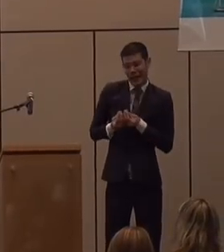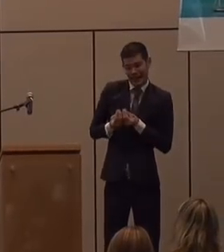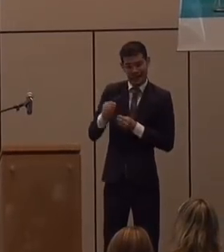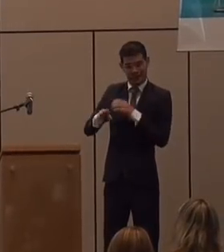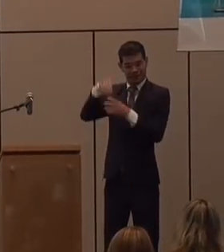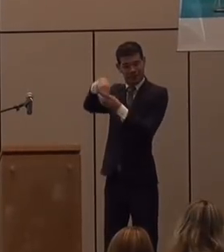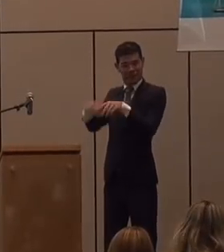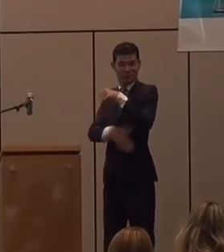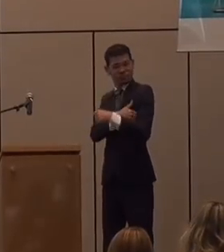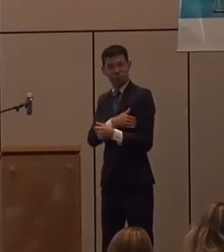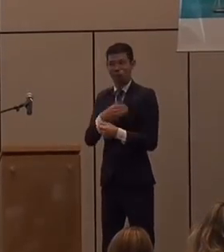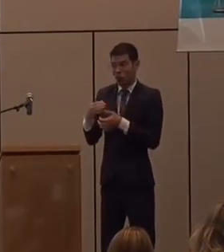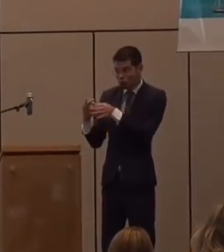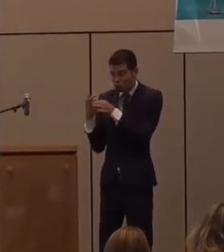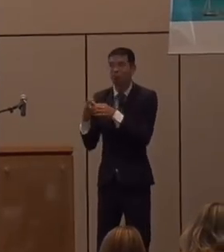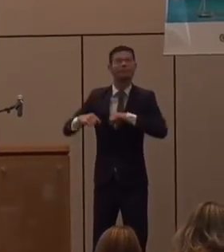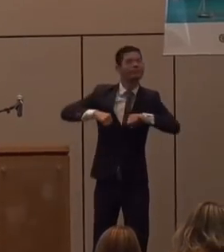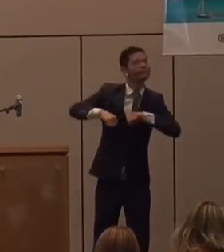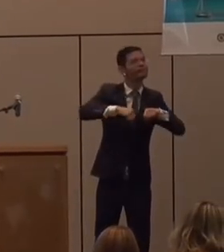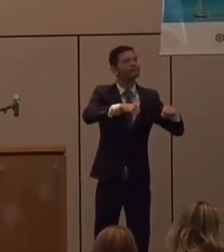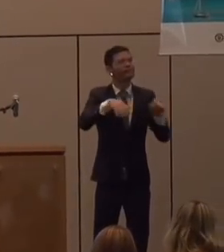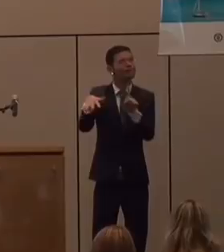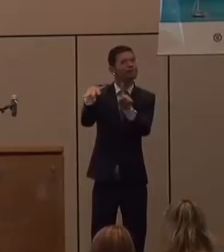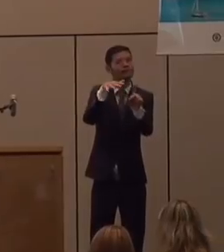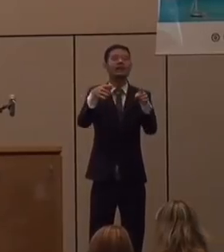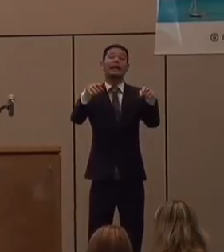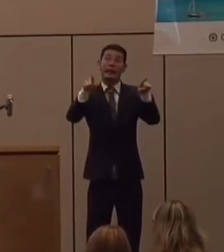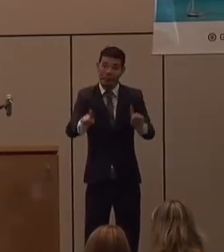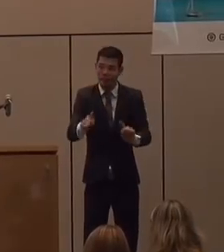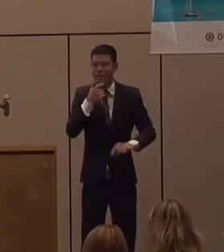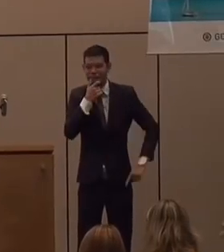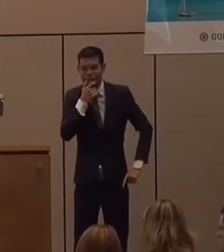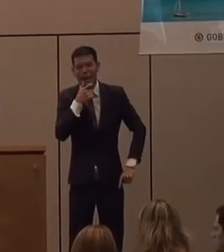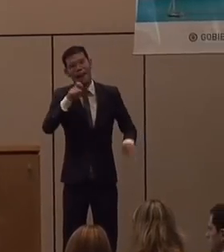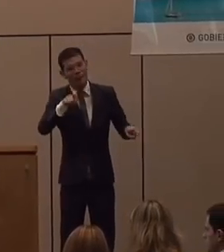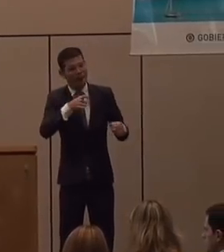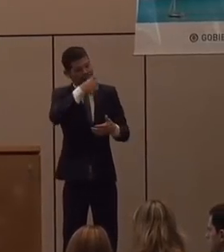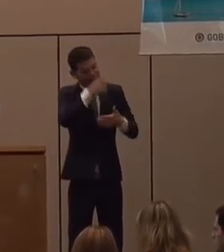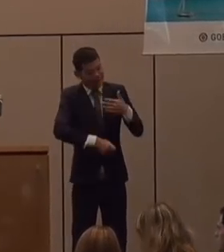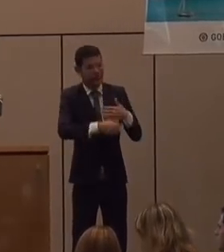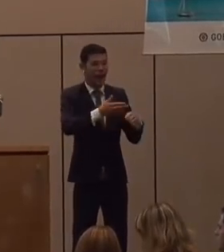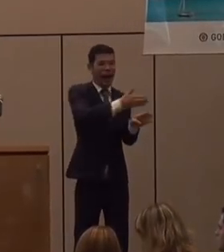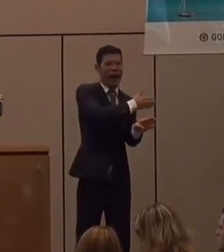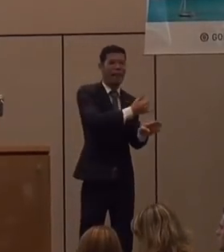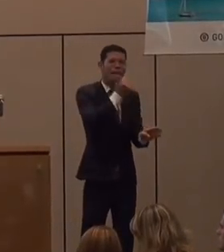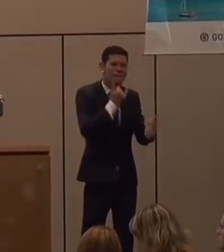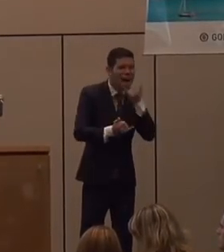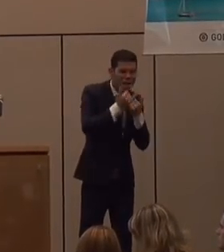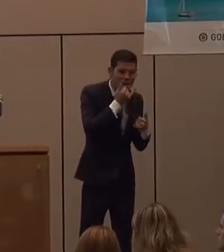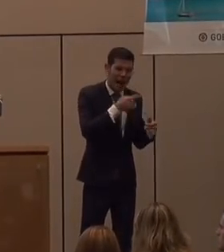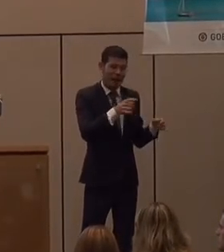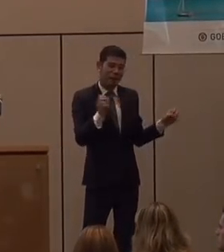viene también una tarea de corregir los errores que encontramos entonces ahí se hacen las brigadas de verificación de la formalidad